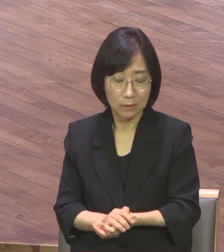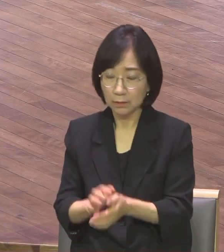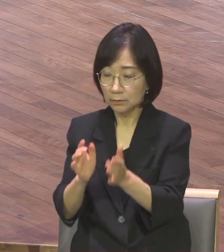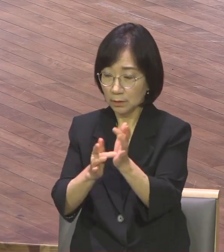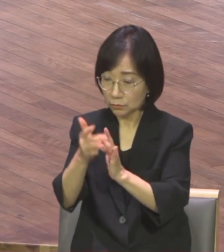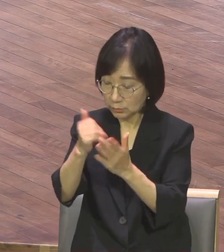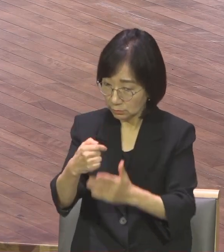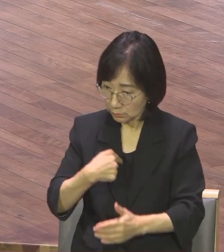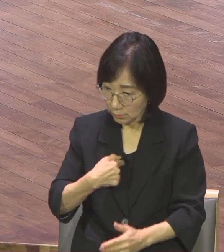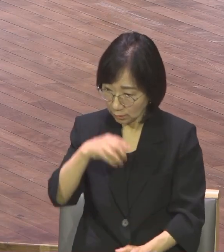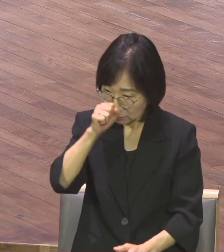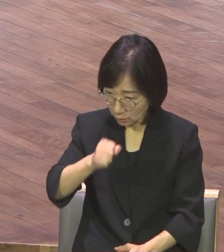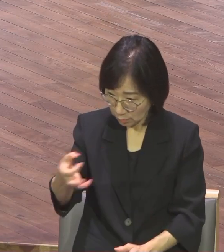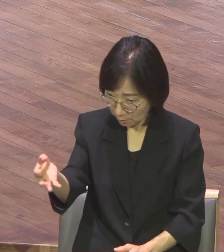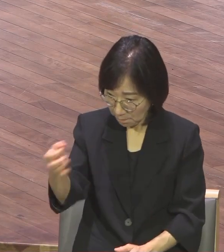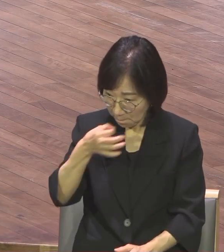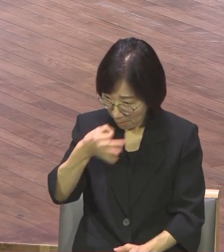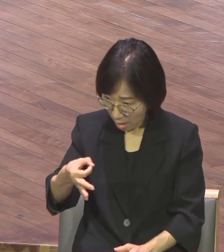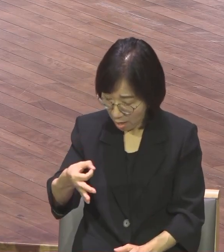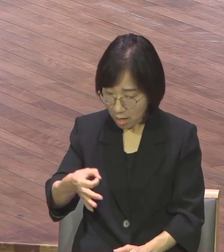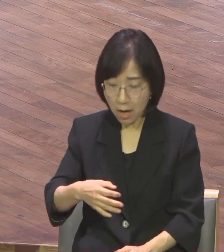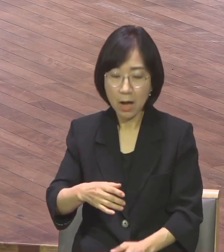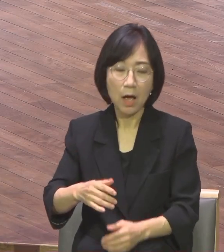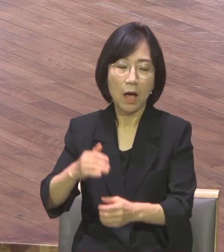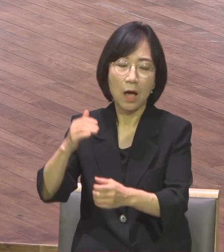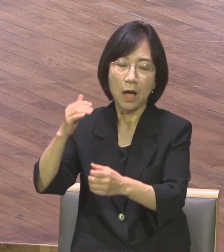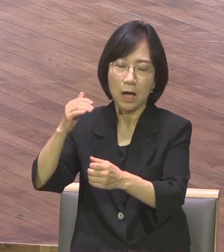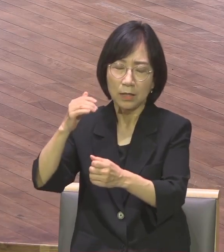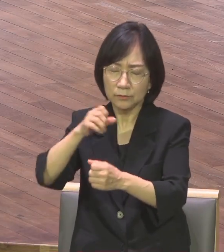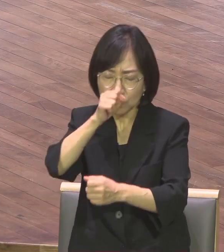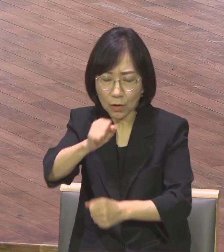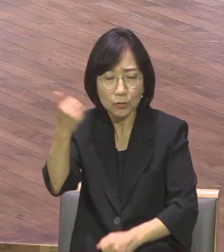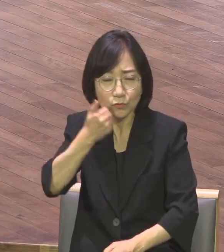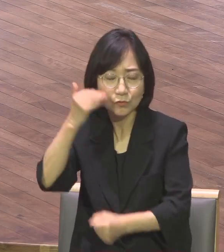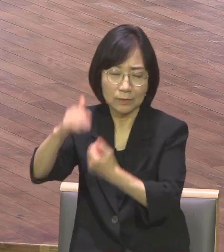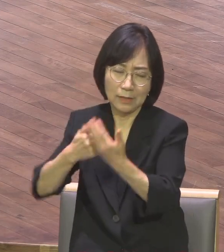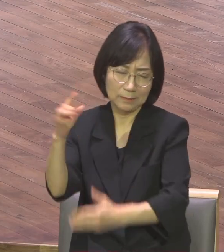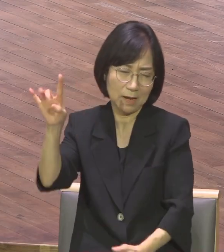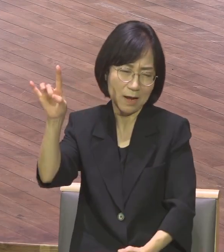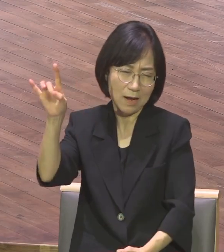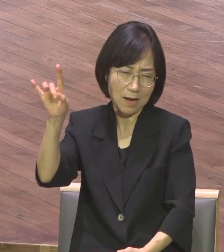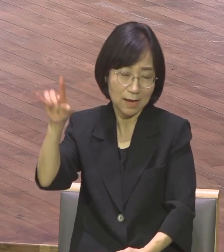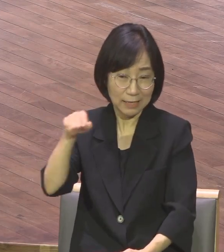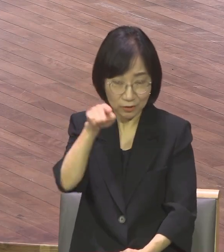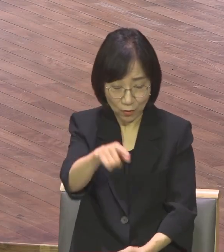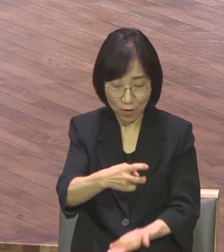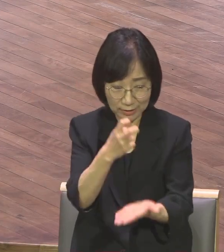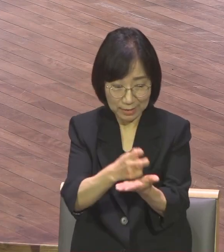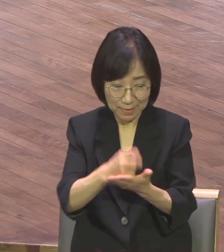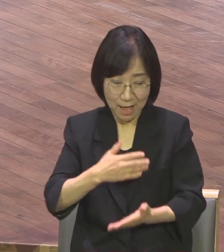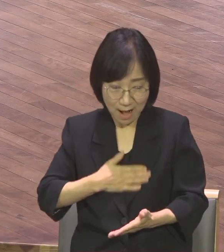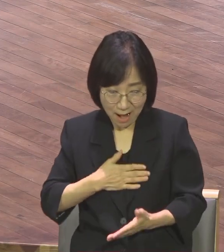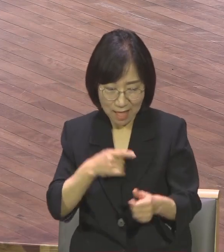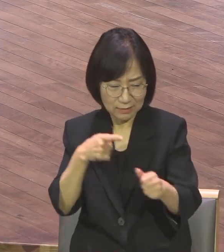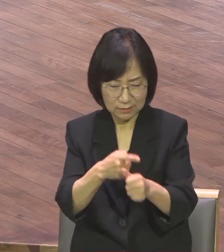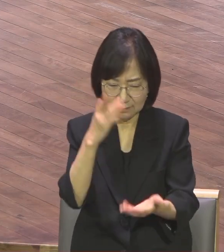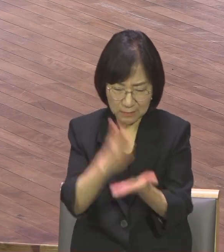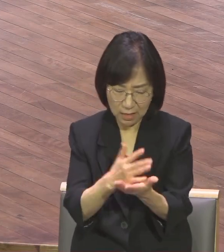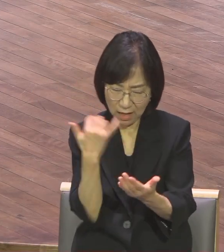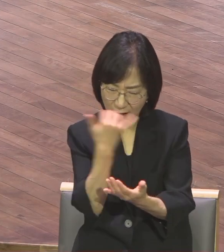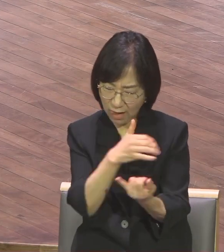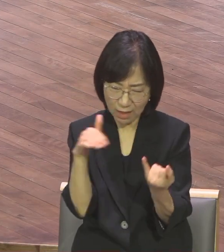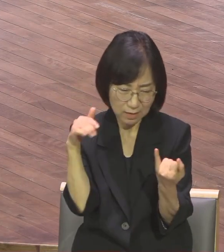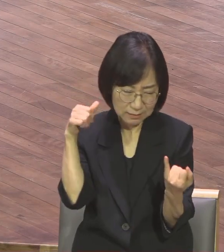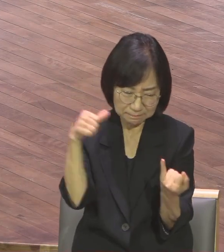네가 어찌하여 나를 선하다 일컫느냐? 하나님 한 분 외에는 선한 이가 없느니라. 네가 계명을 안 하니 살인하지 말라, 간음하지